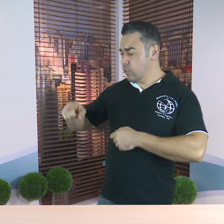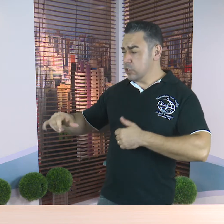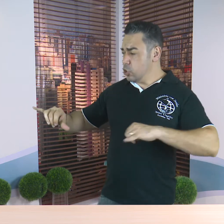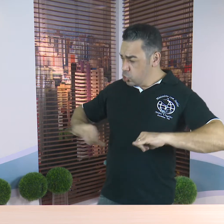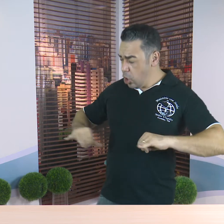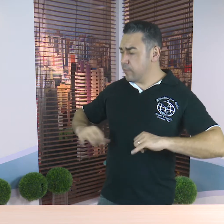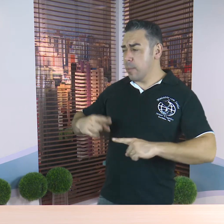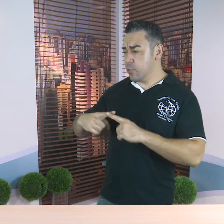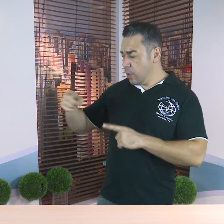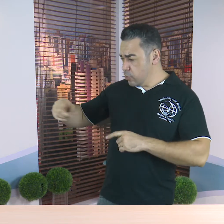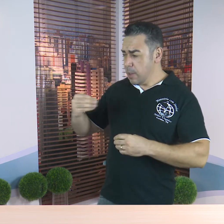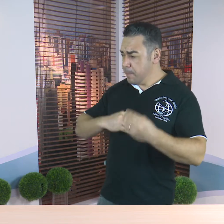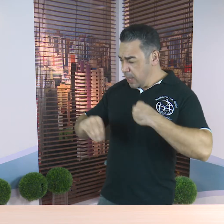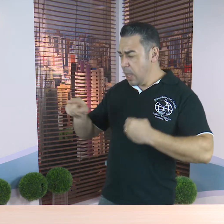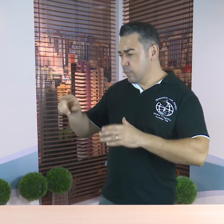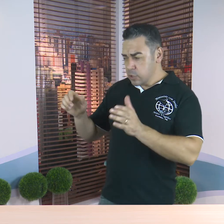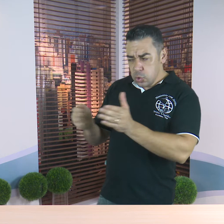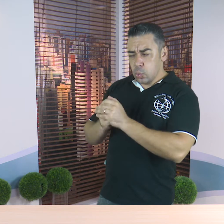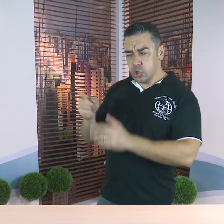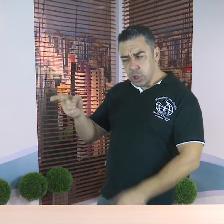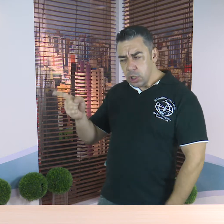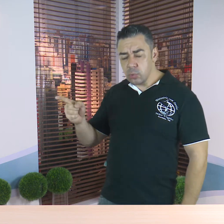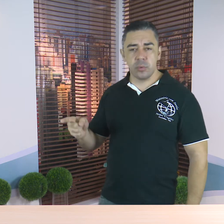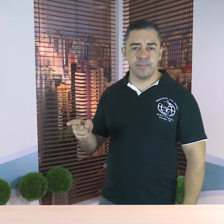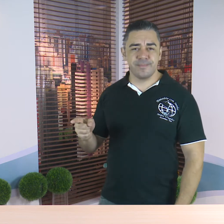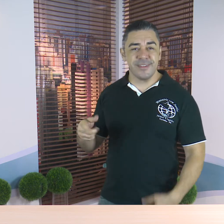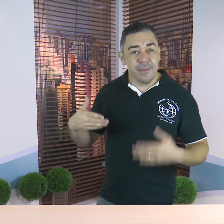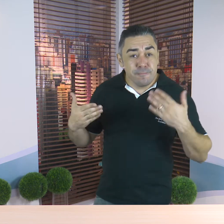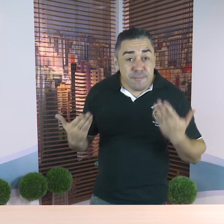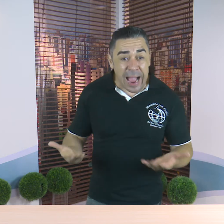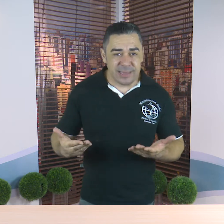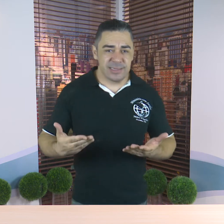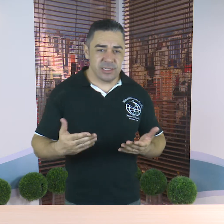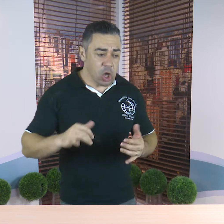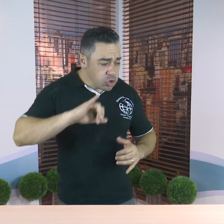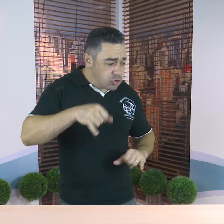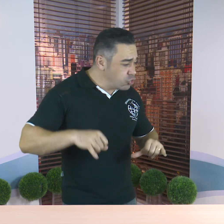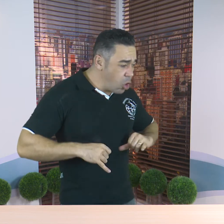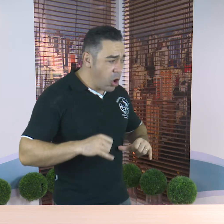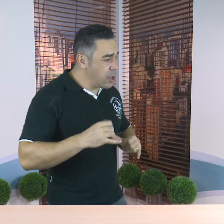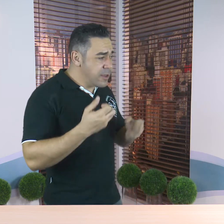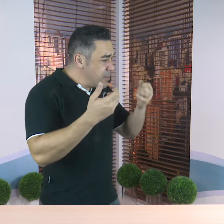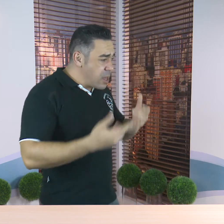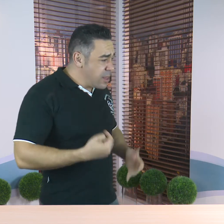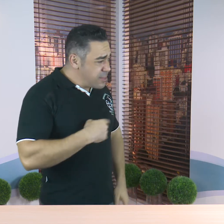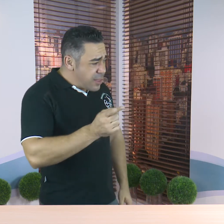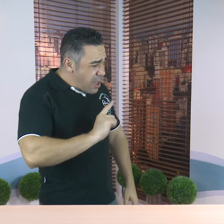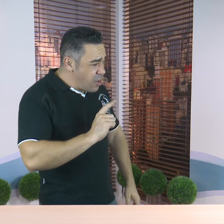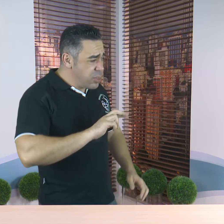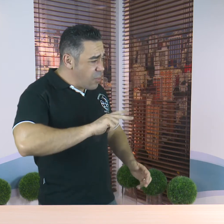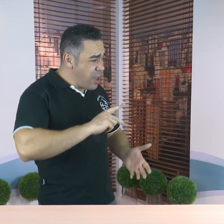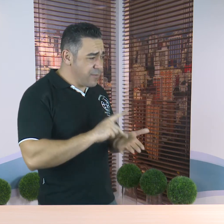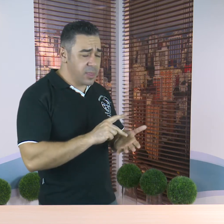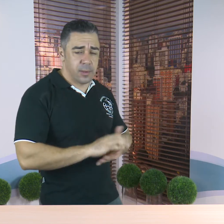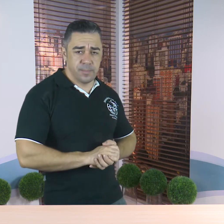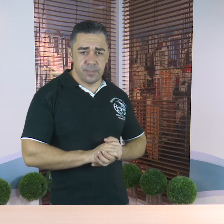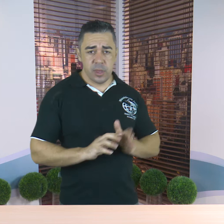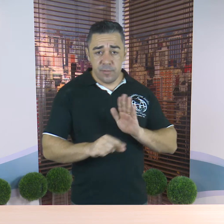confessado, enquanto a experiência de Jó dizia-lhe que isso não era verdade. Os versículos 1 a 6